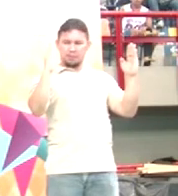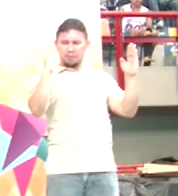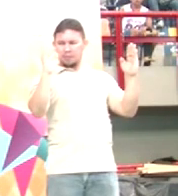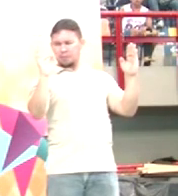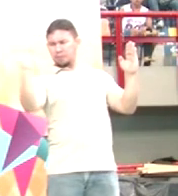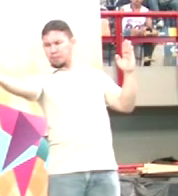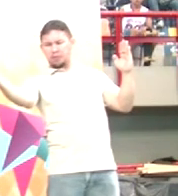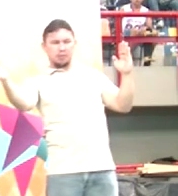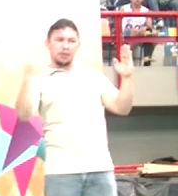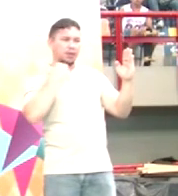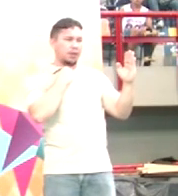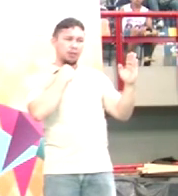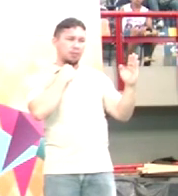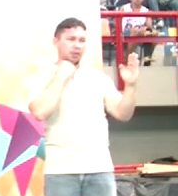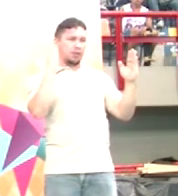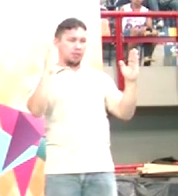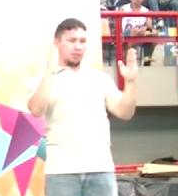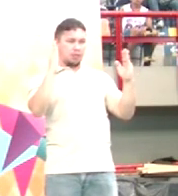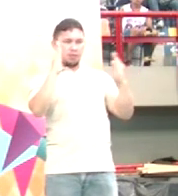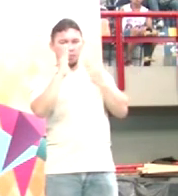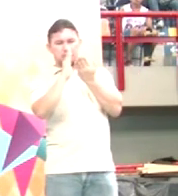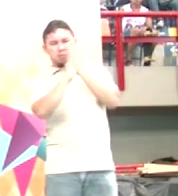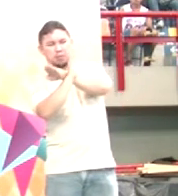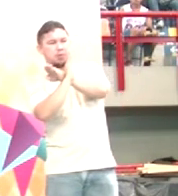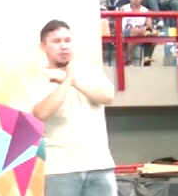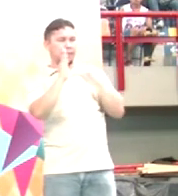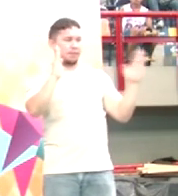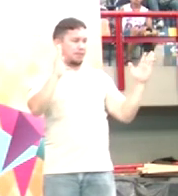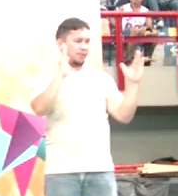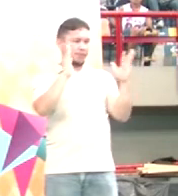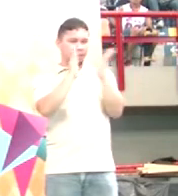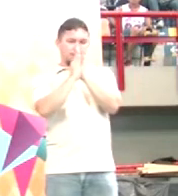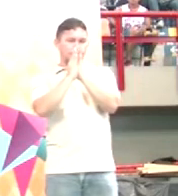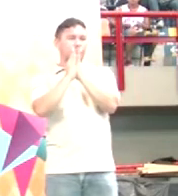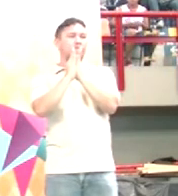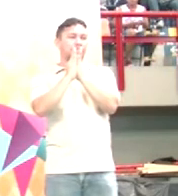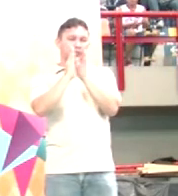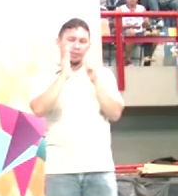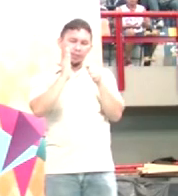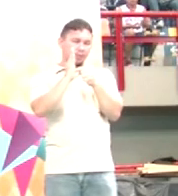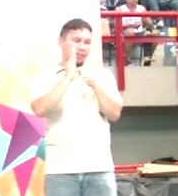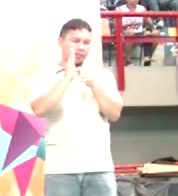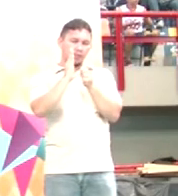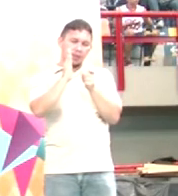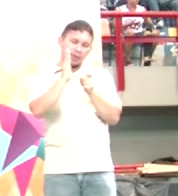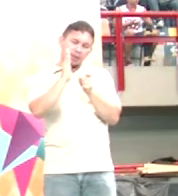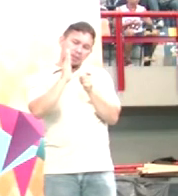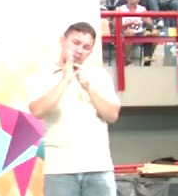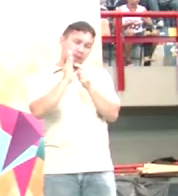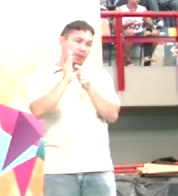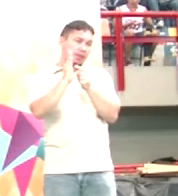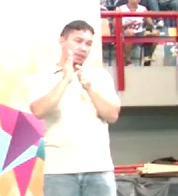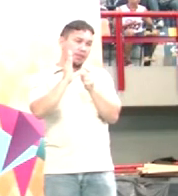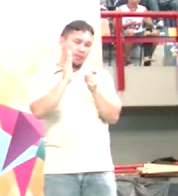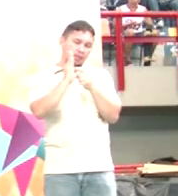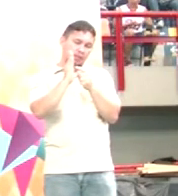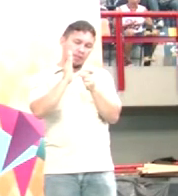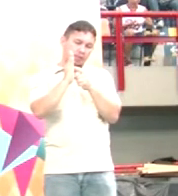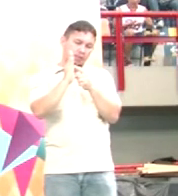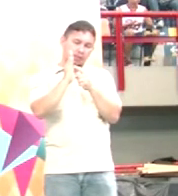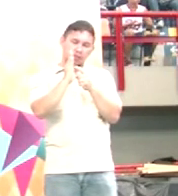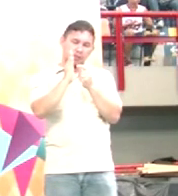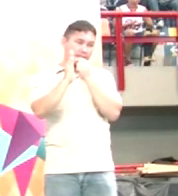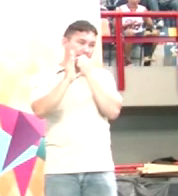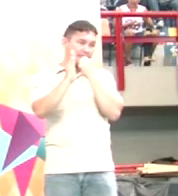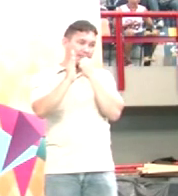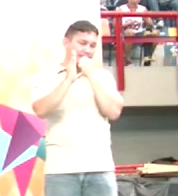a margem. Não. Quando você terminar a sílaba, você põe o tracinho de lado. Professor, e se não